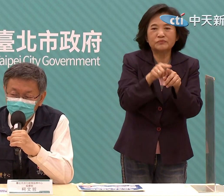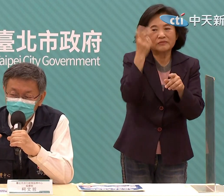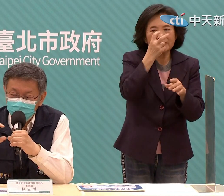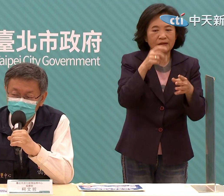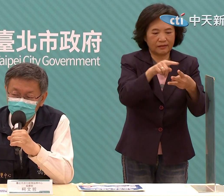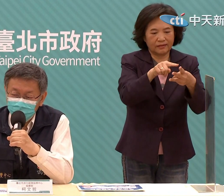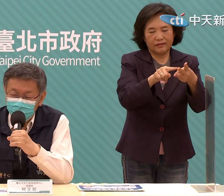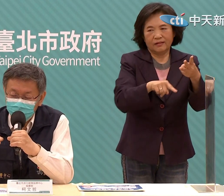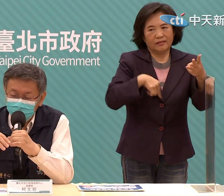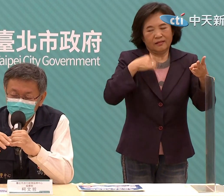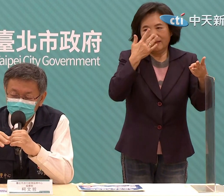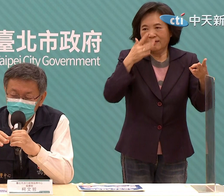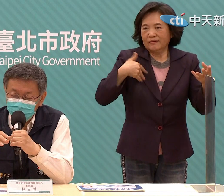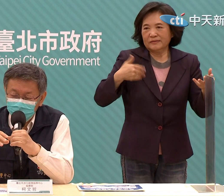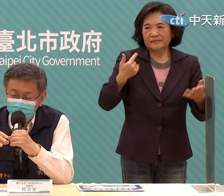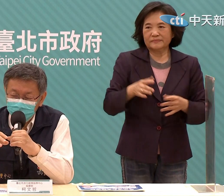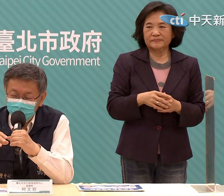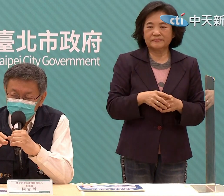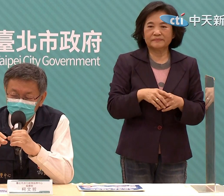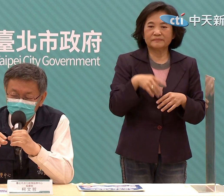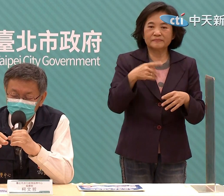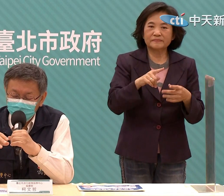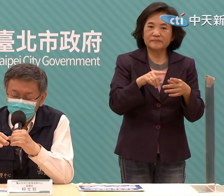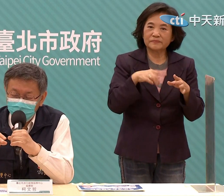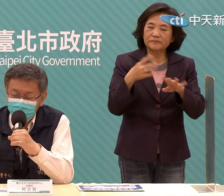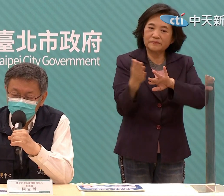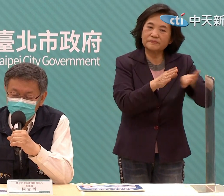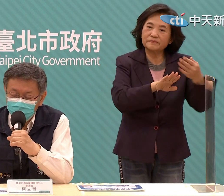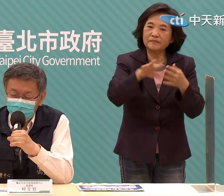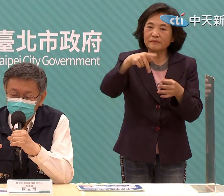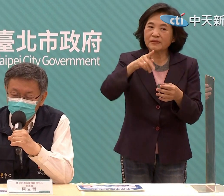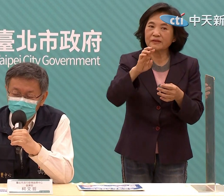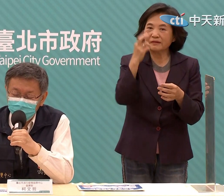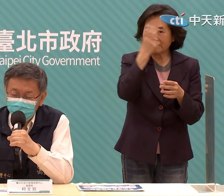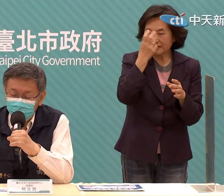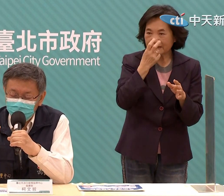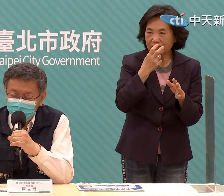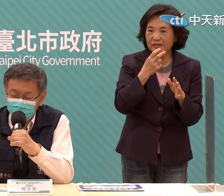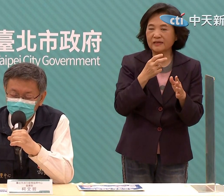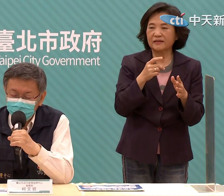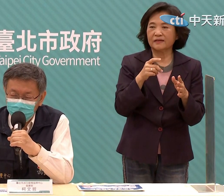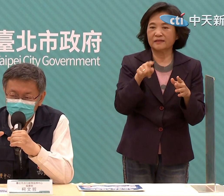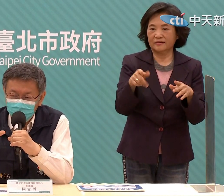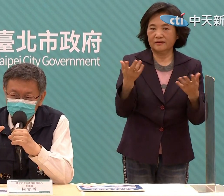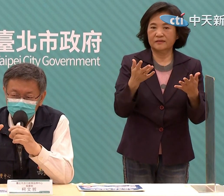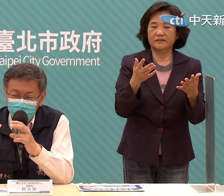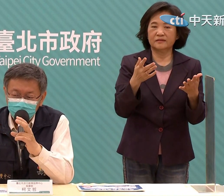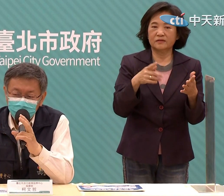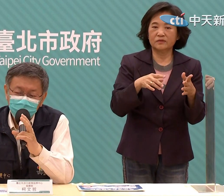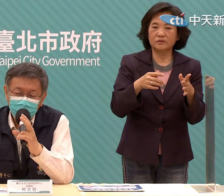大规模 PCR 的哈，或是这个快筛，你知道抗原快筛的哈，这个都是